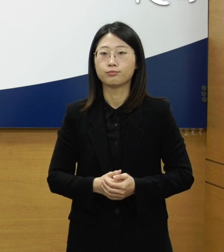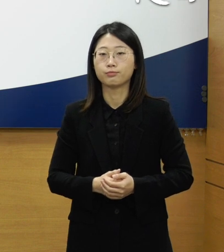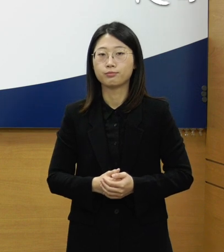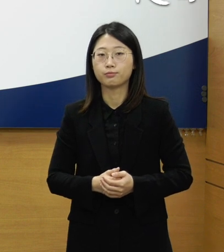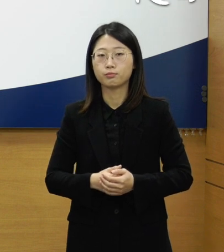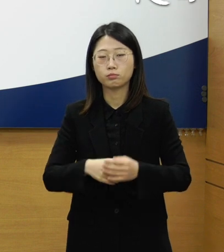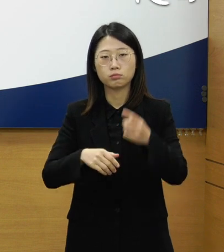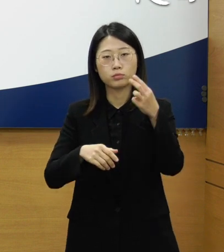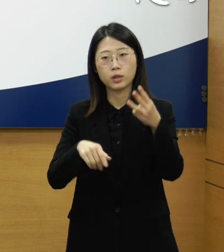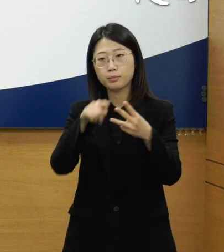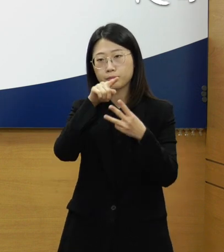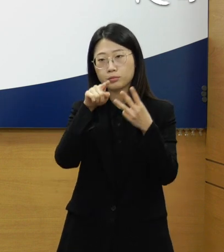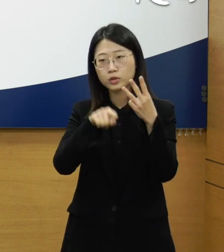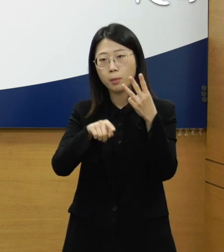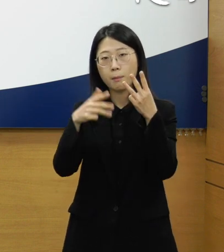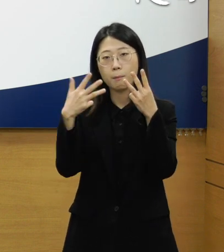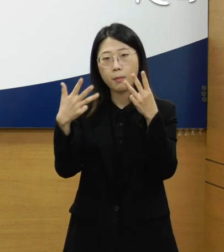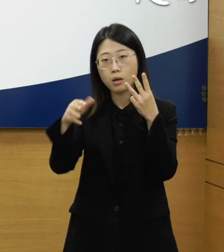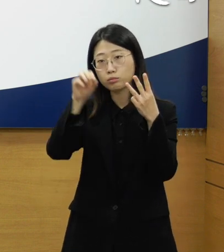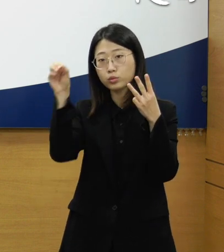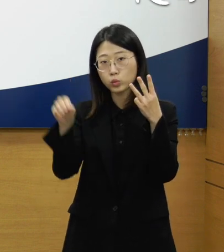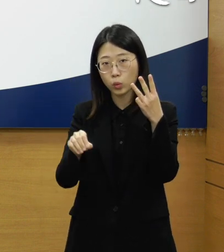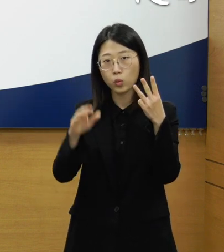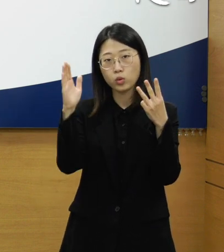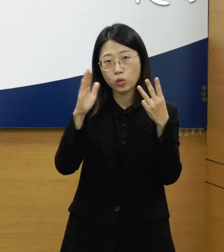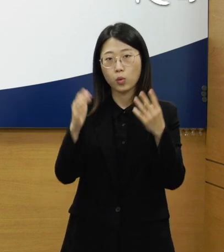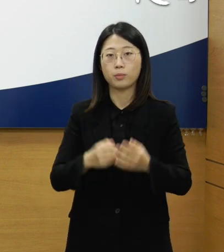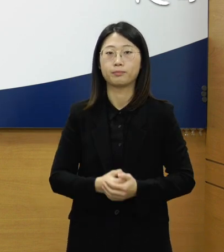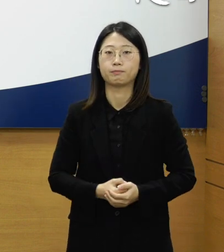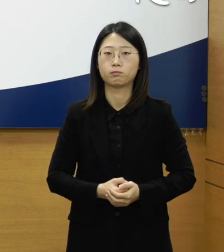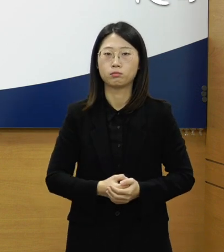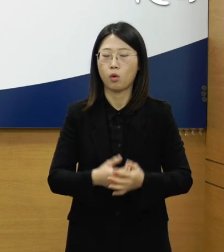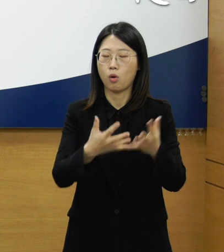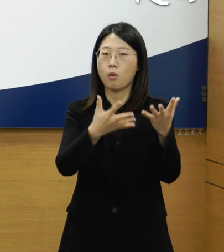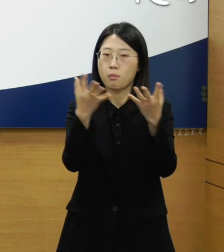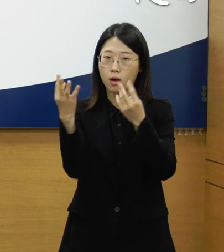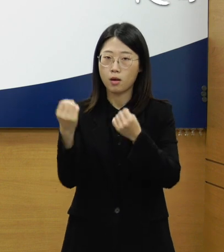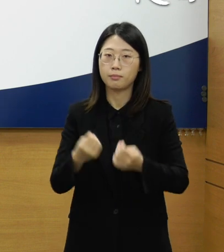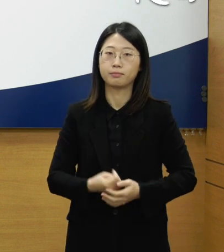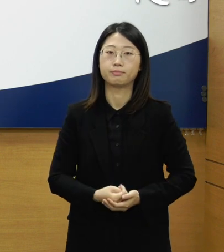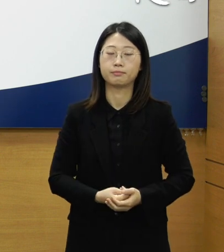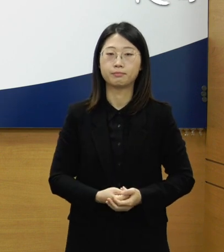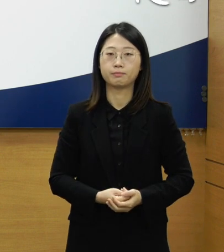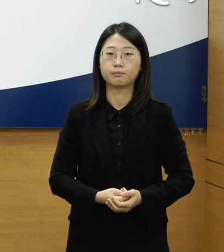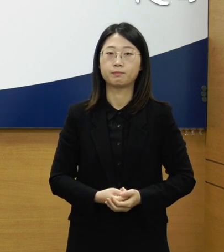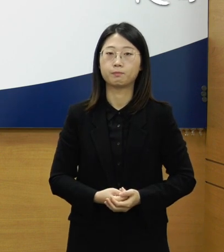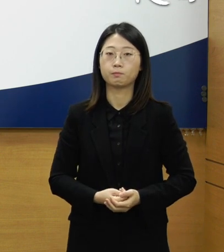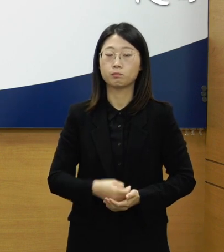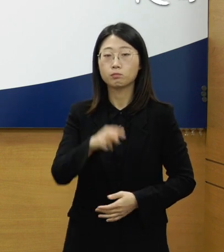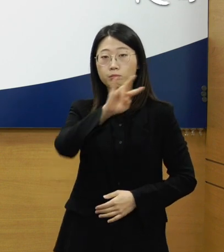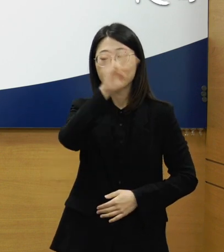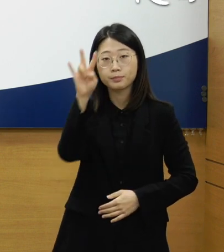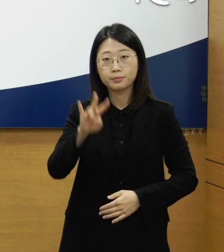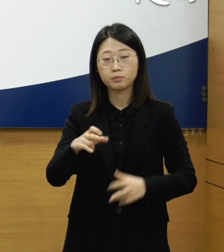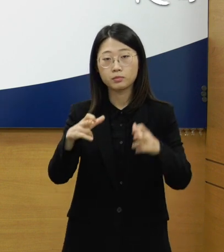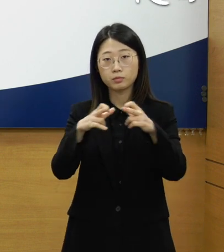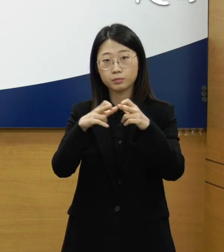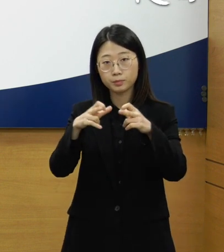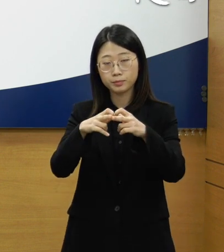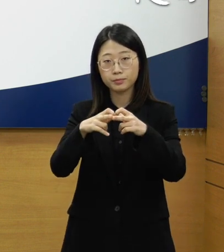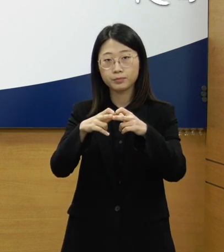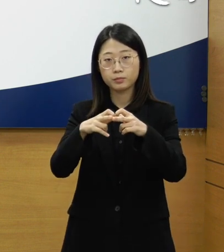587,928명의 3.8%를 차지하는 적지 않은 인구수입니다. 시흥시는